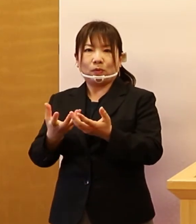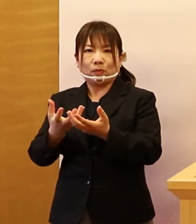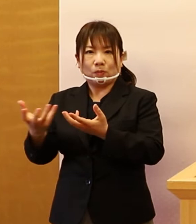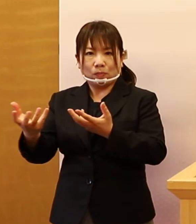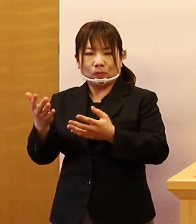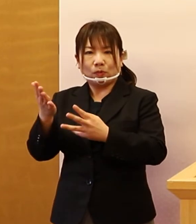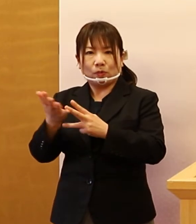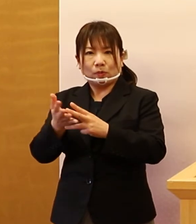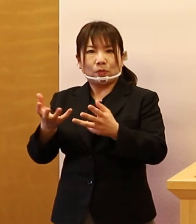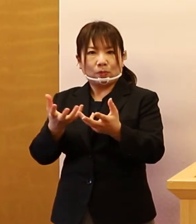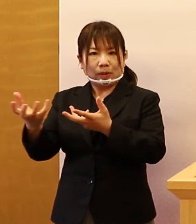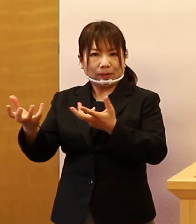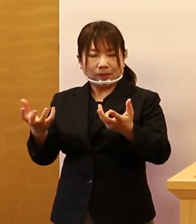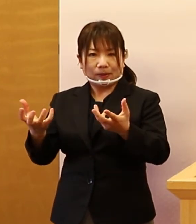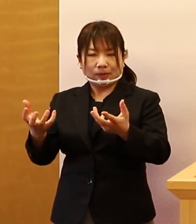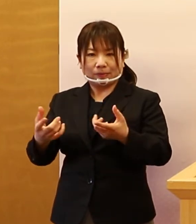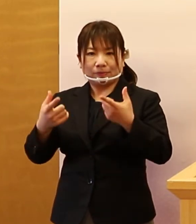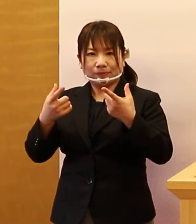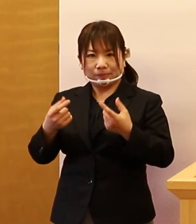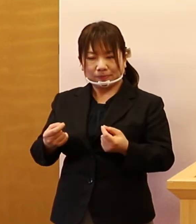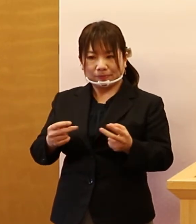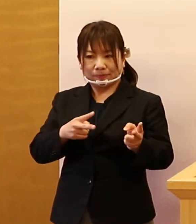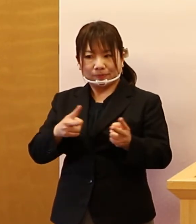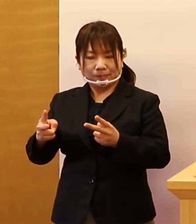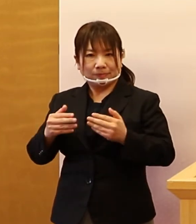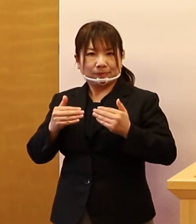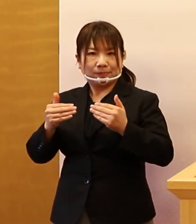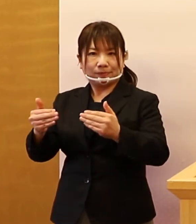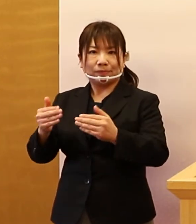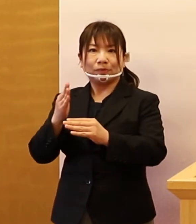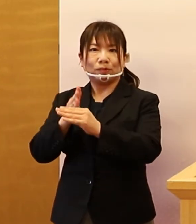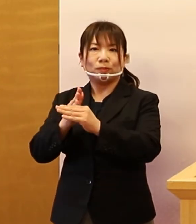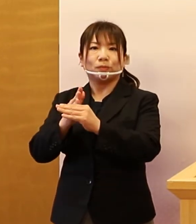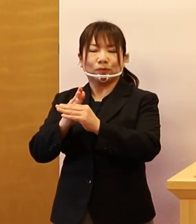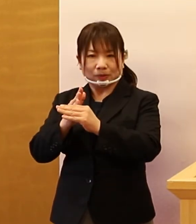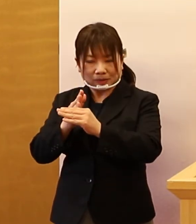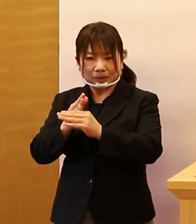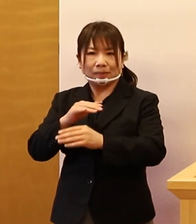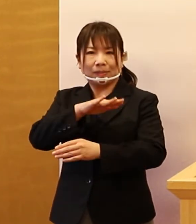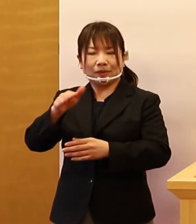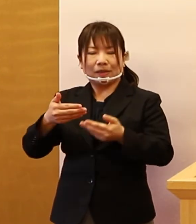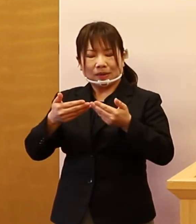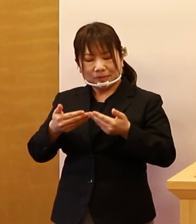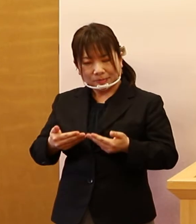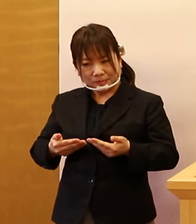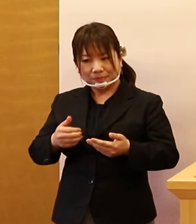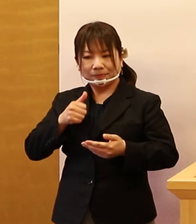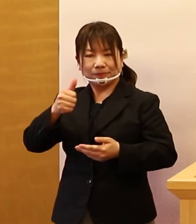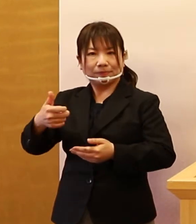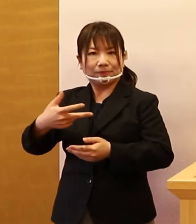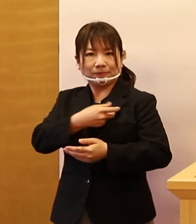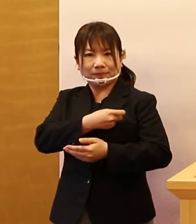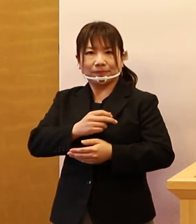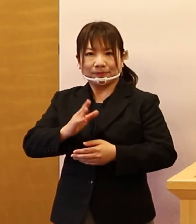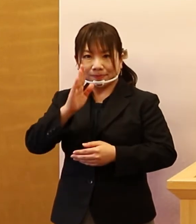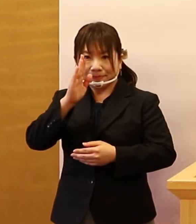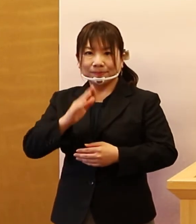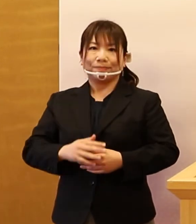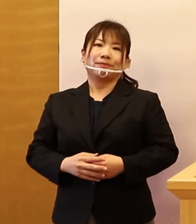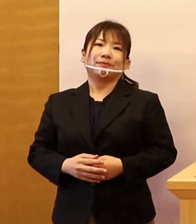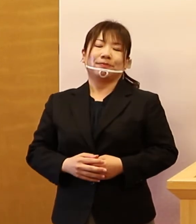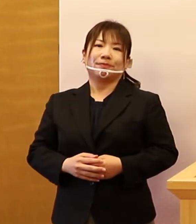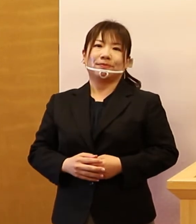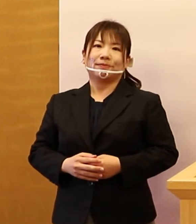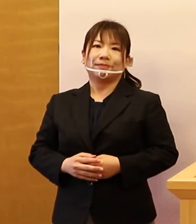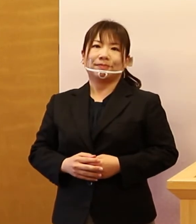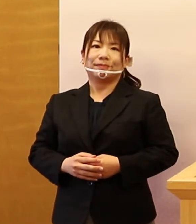ら、しっかりとした体制で実施しておりますので、安心して受けていただきたいと思っております。